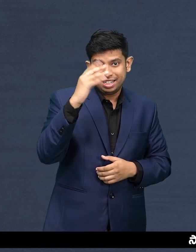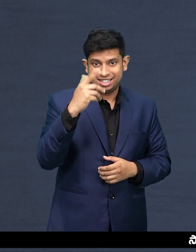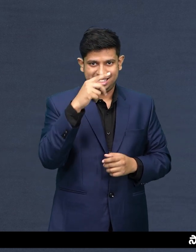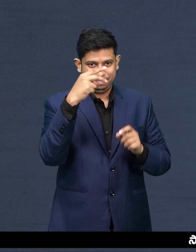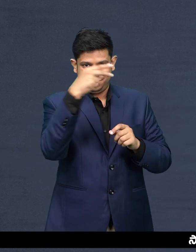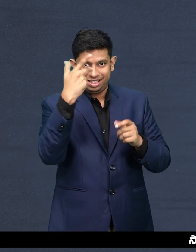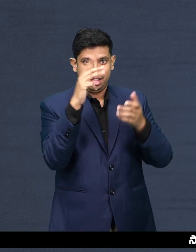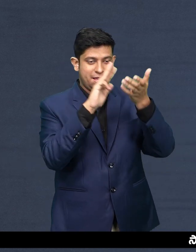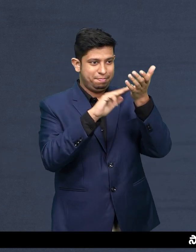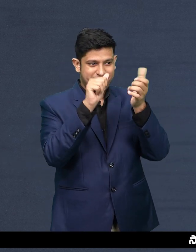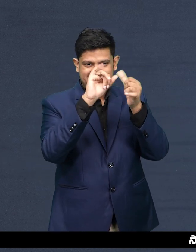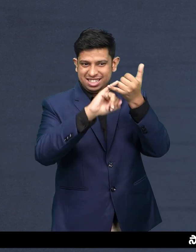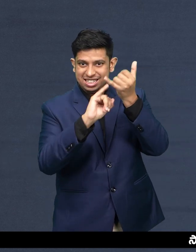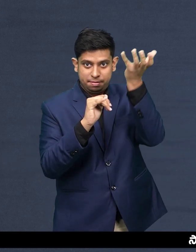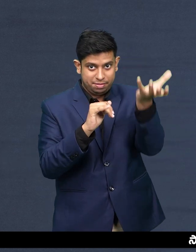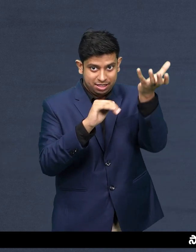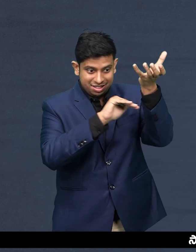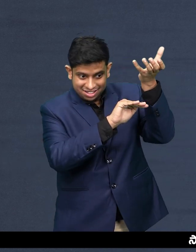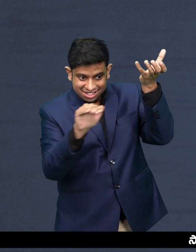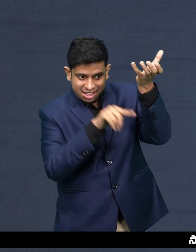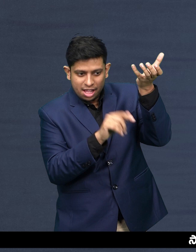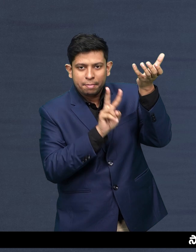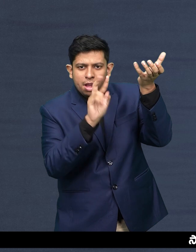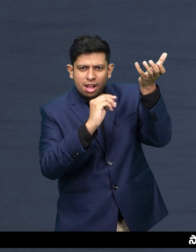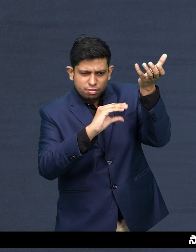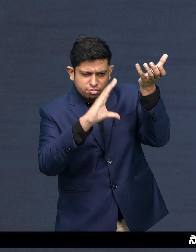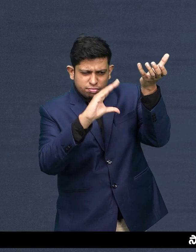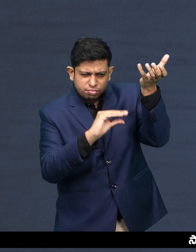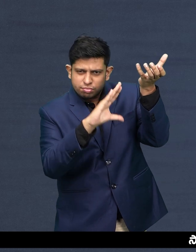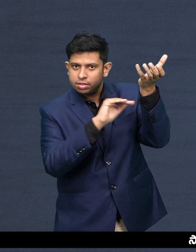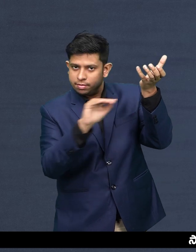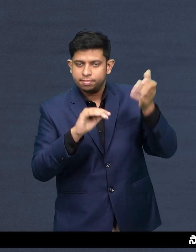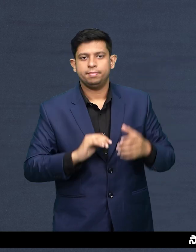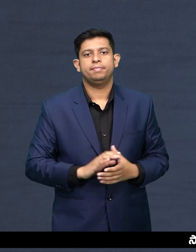సాంద్రత = ద్రవ్యరాశి బై వాల్యూమ్.